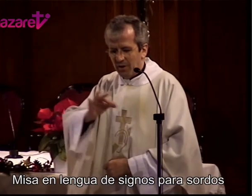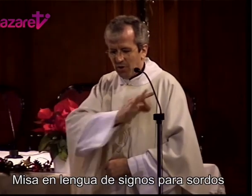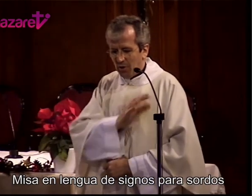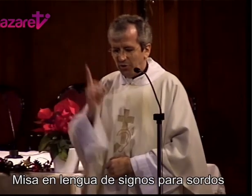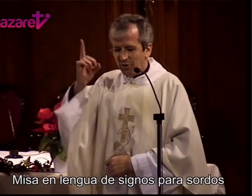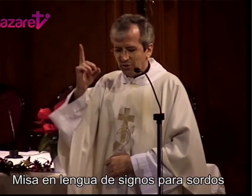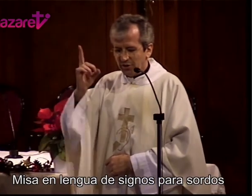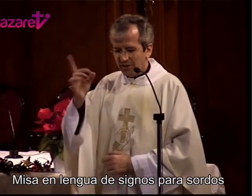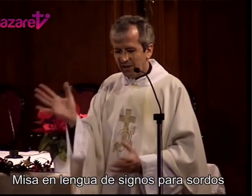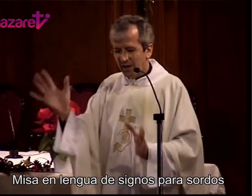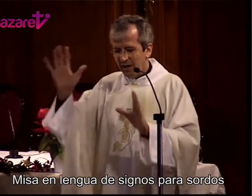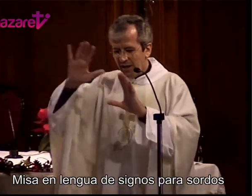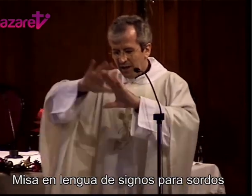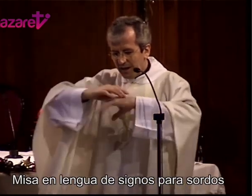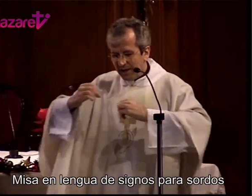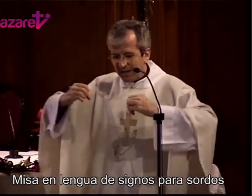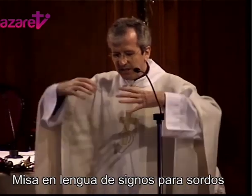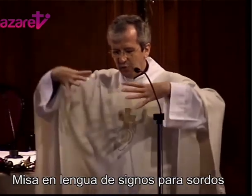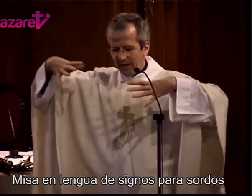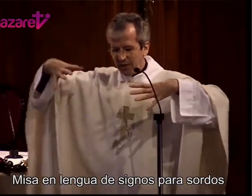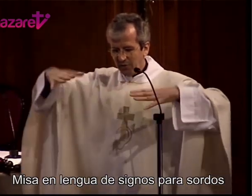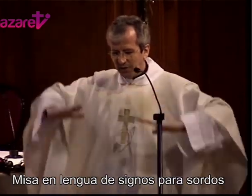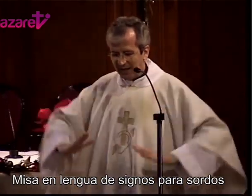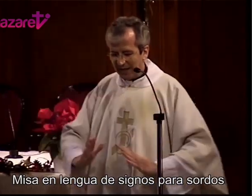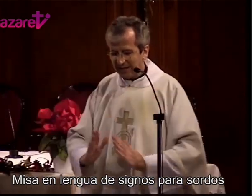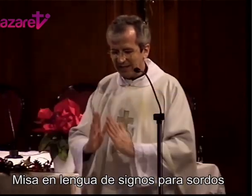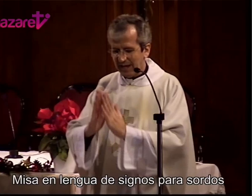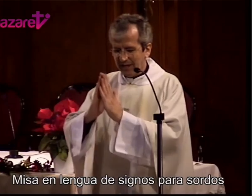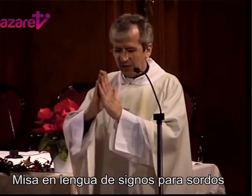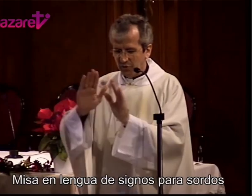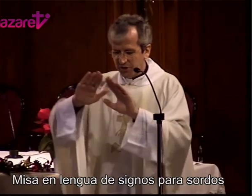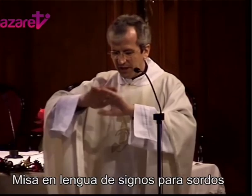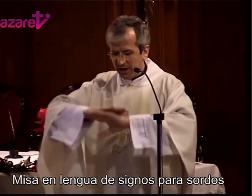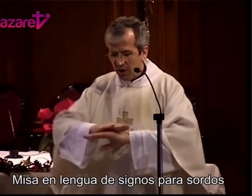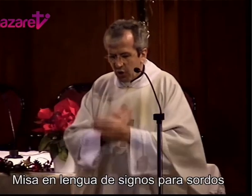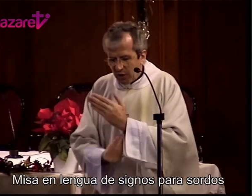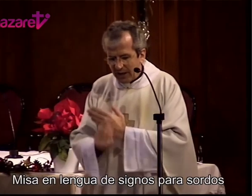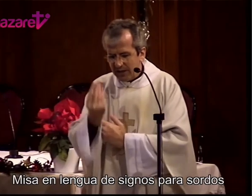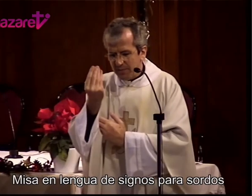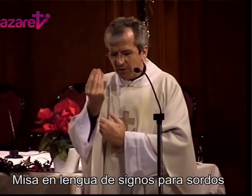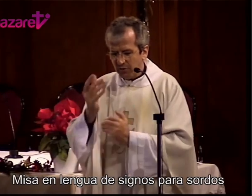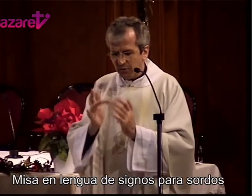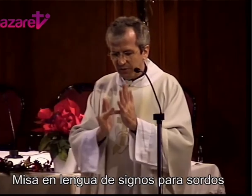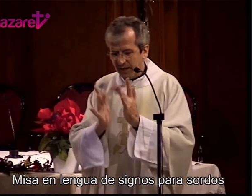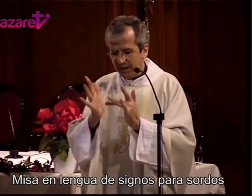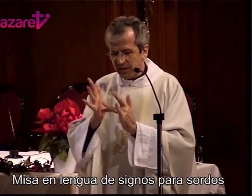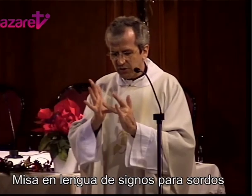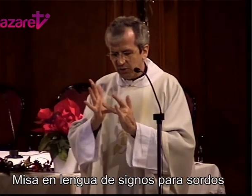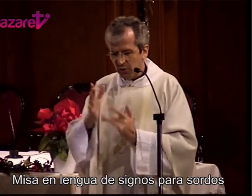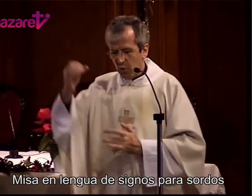Oh Dios, que has iluminado esta santa noche Con el nacimiento de Cristo,